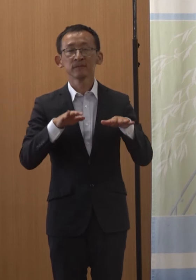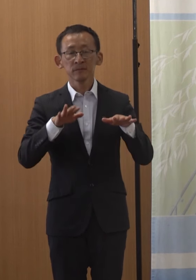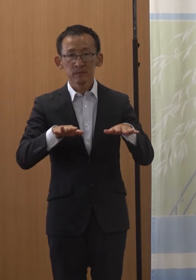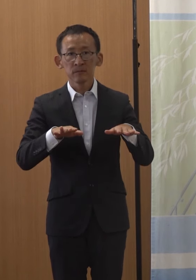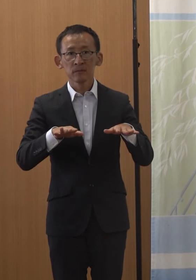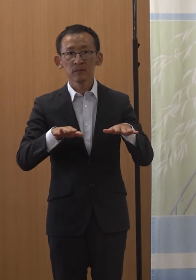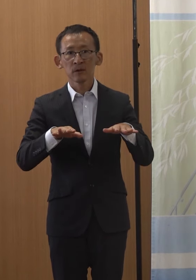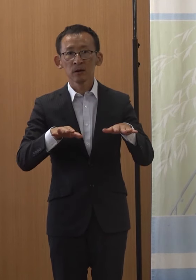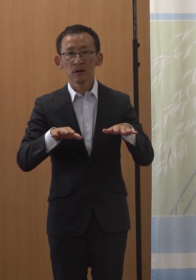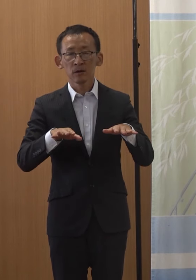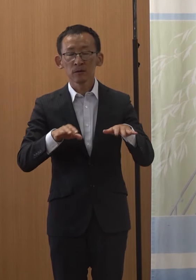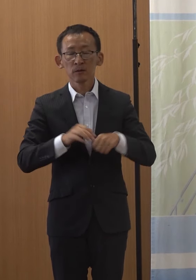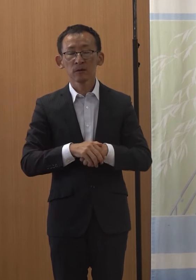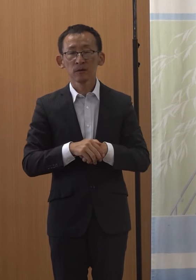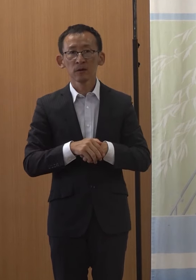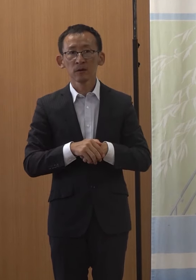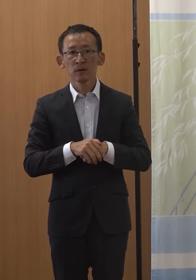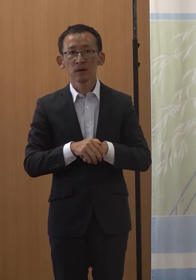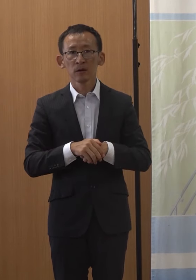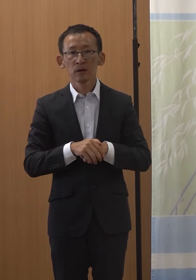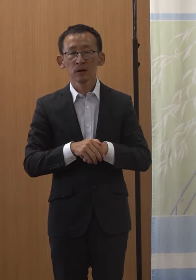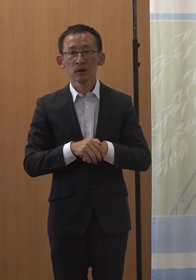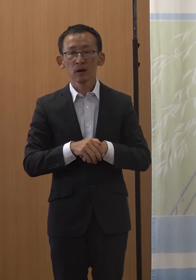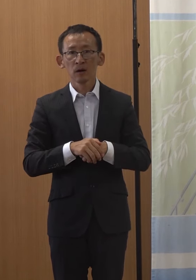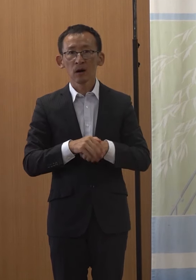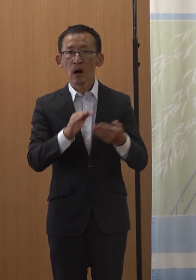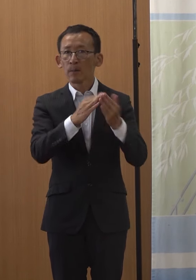して、委員からは、